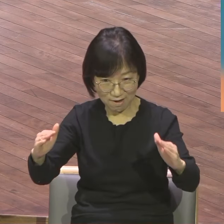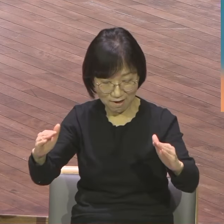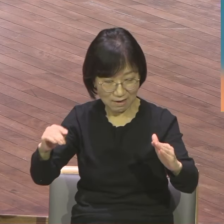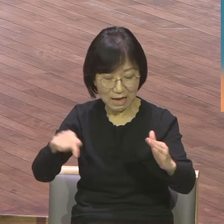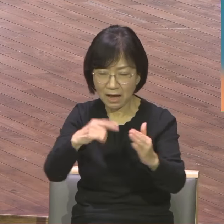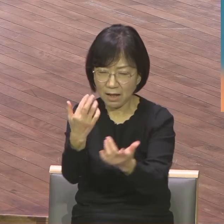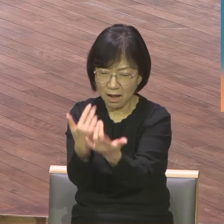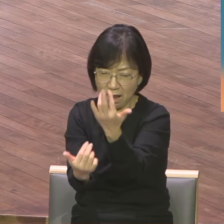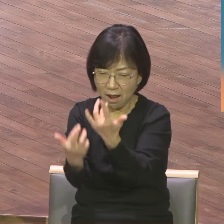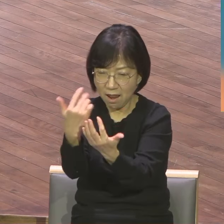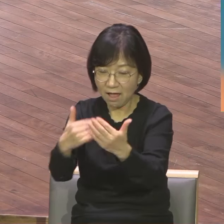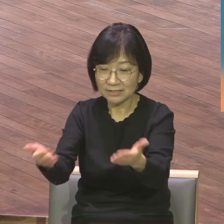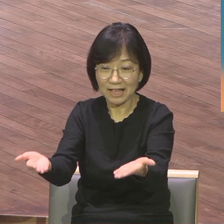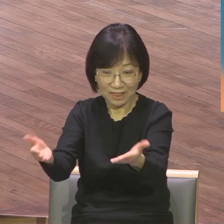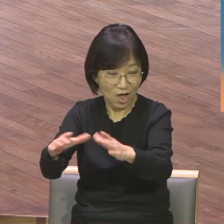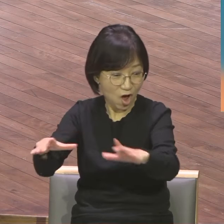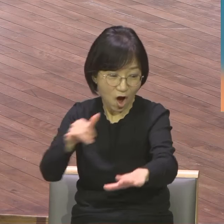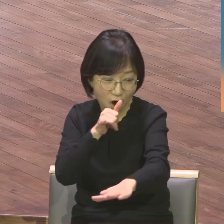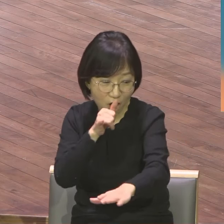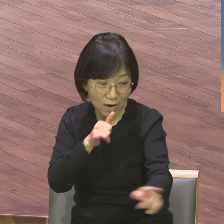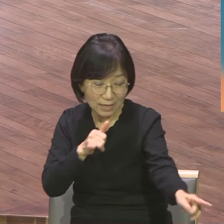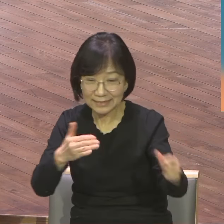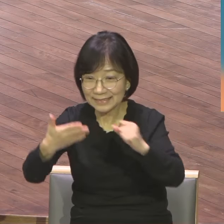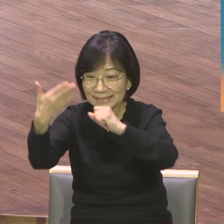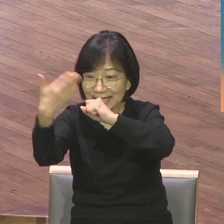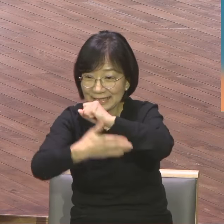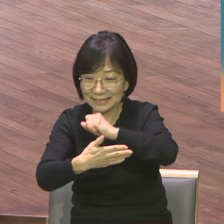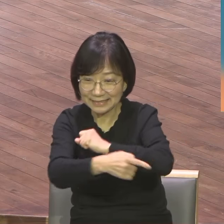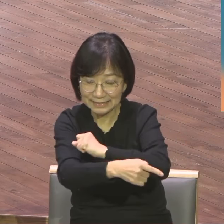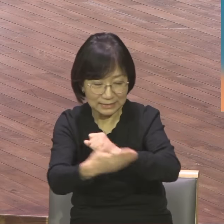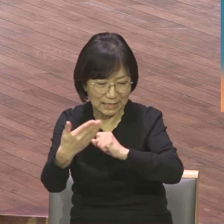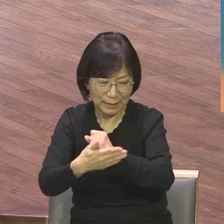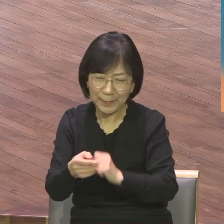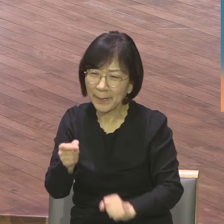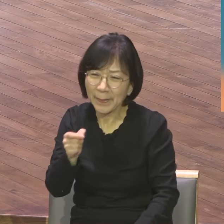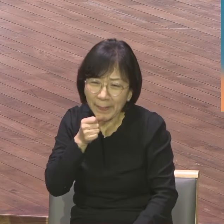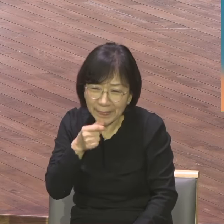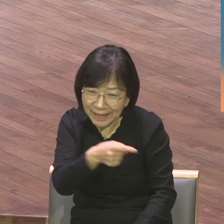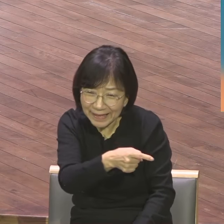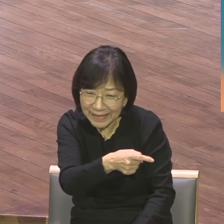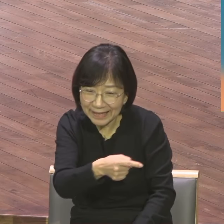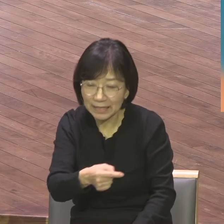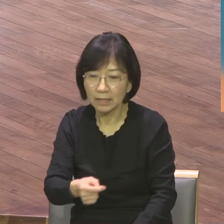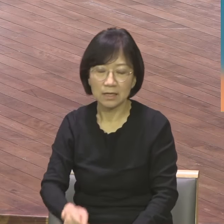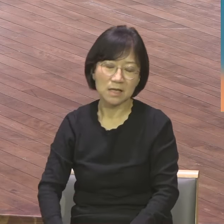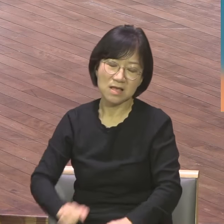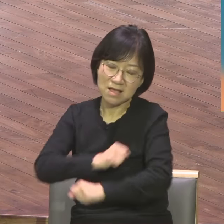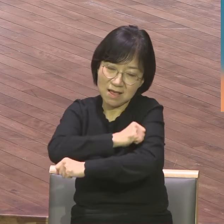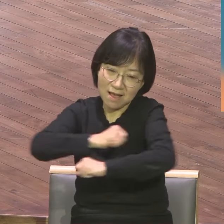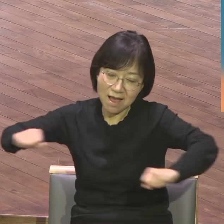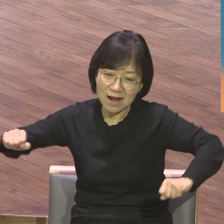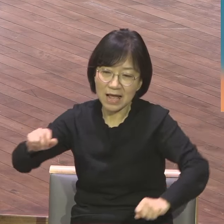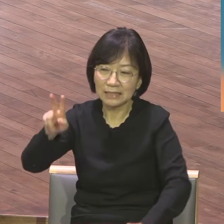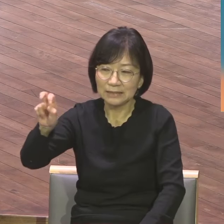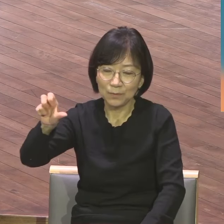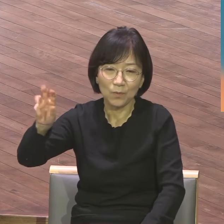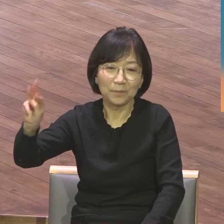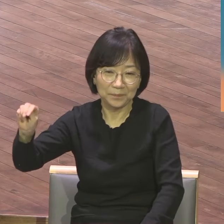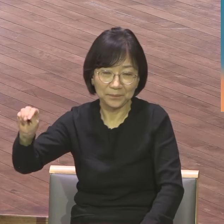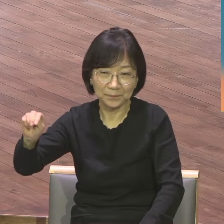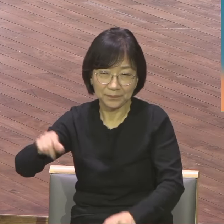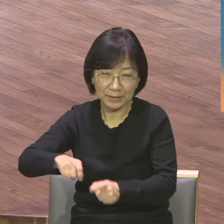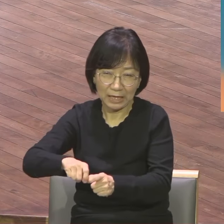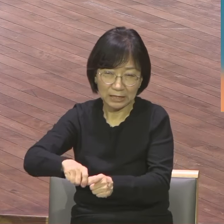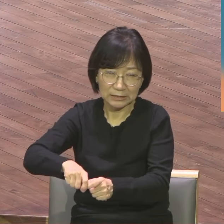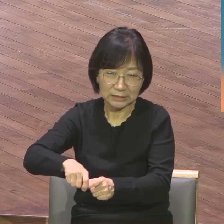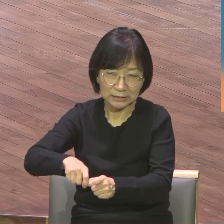번제단이 있어요. 우리가 지금 이 사진을 보지만 굉장히 적게 보이지만 가로가 25m고 세로가